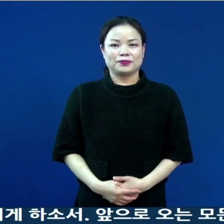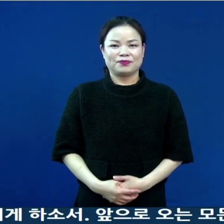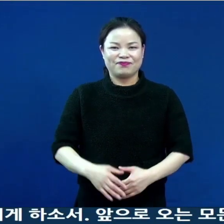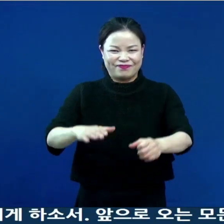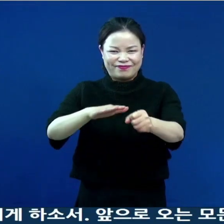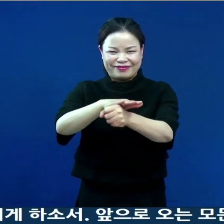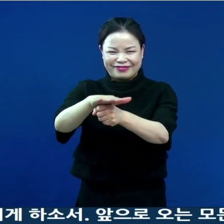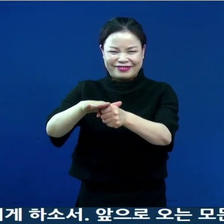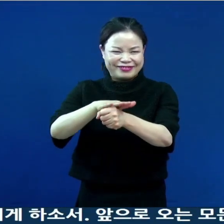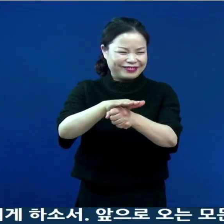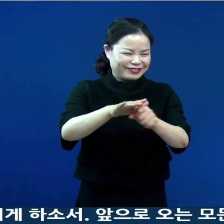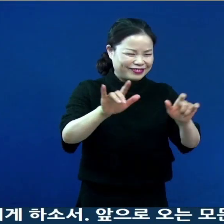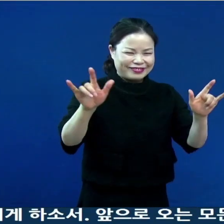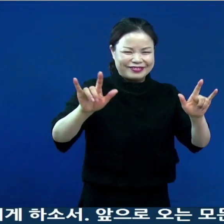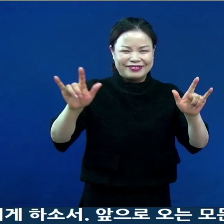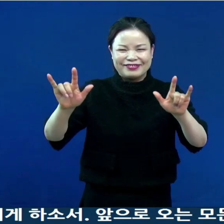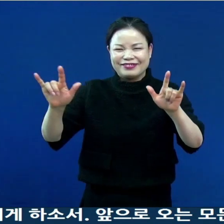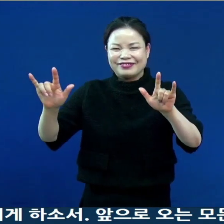사랑합니다.